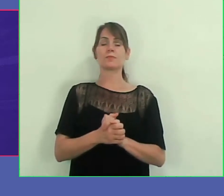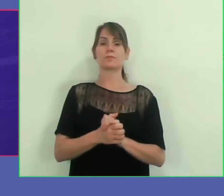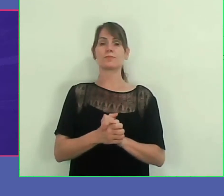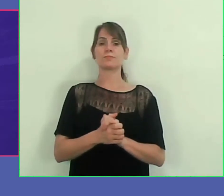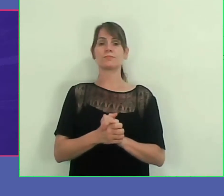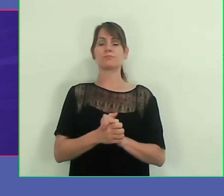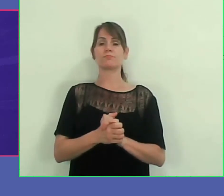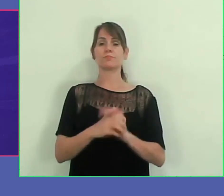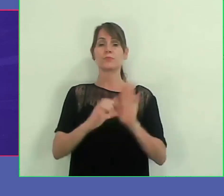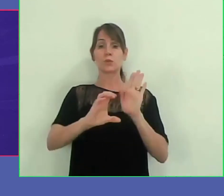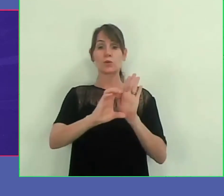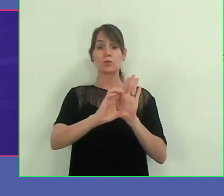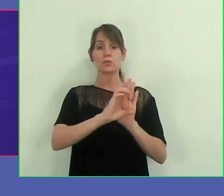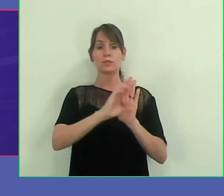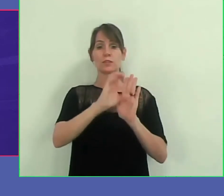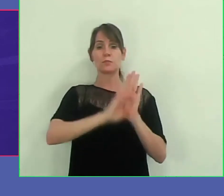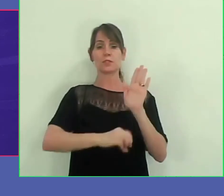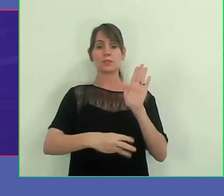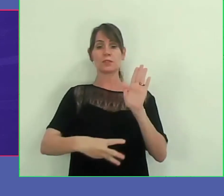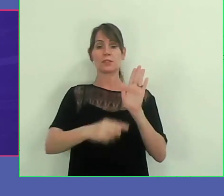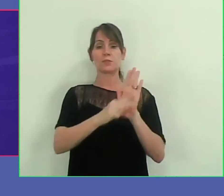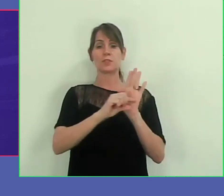Colossenses 3, versículo 5.